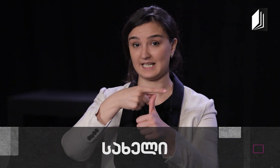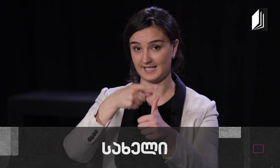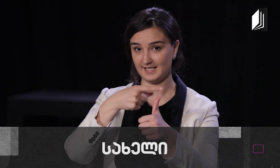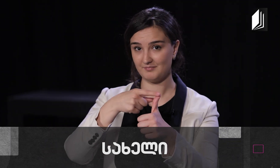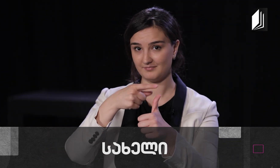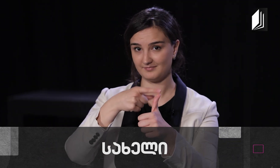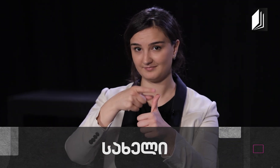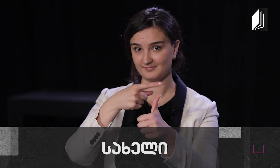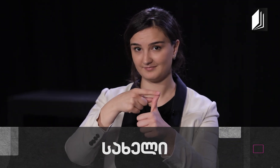სახელი.